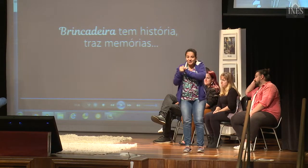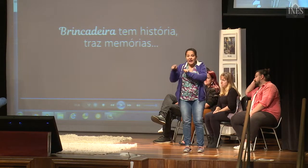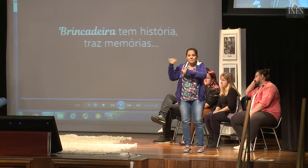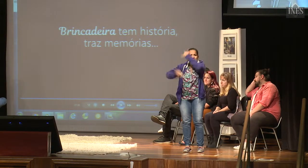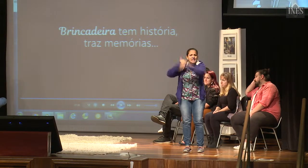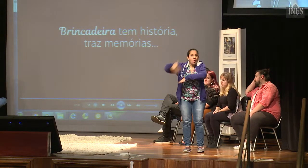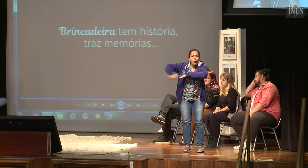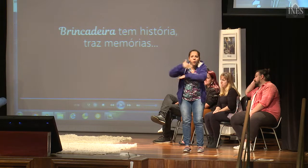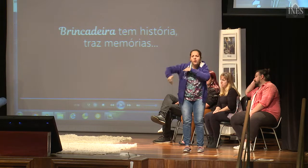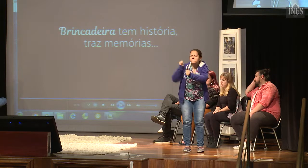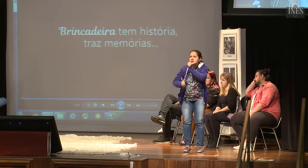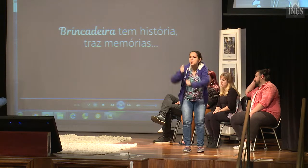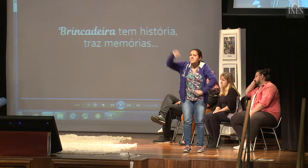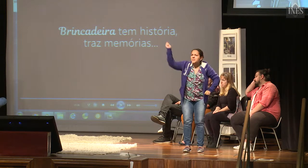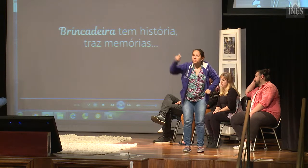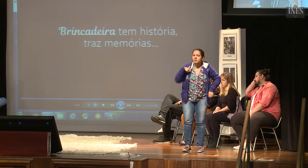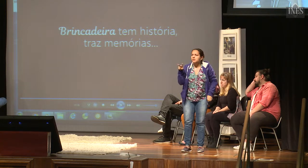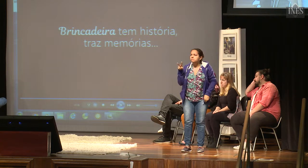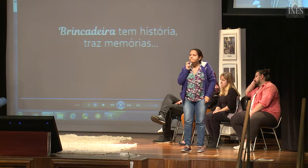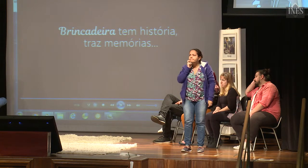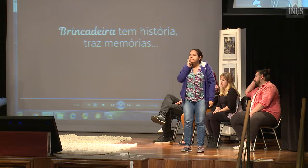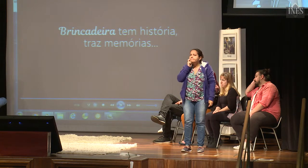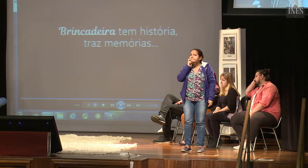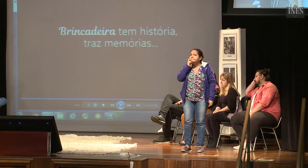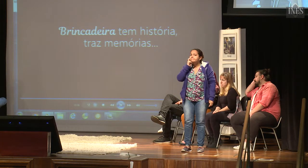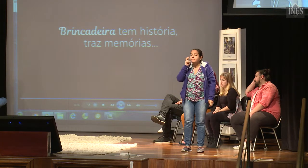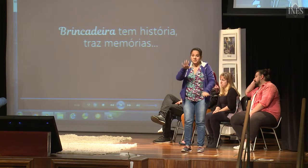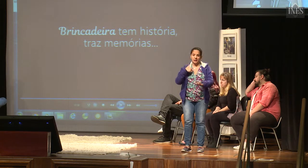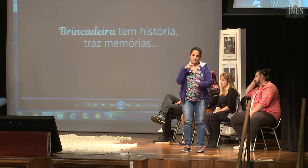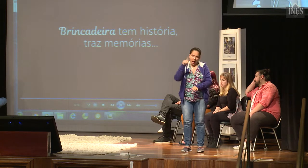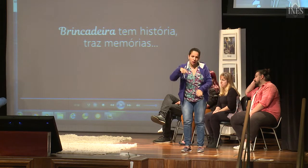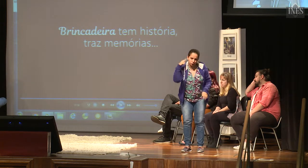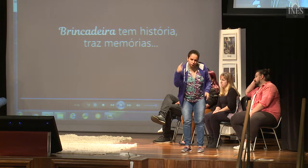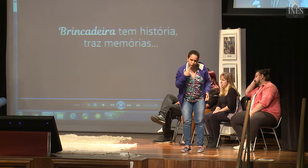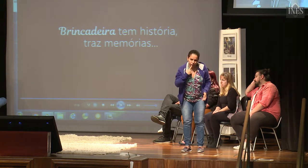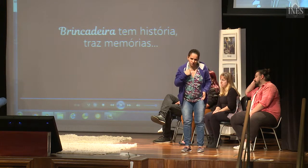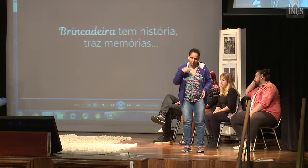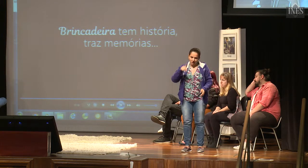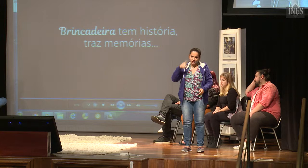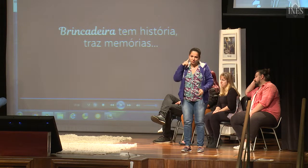aí eu ficava junto com a minha irmã, né? Aí depois eu era muito tímida, né?